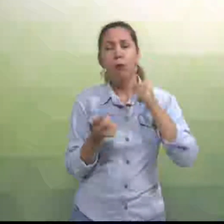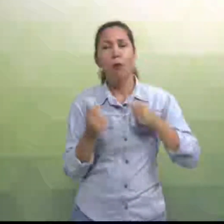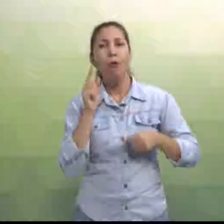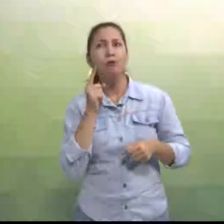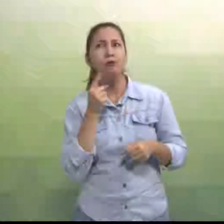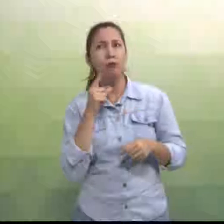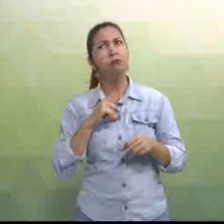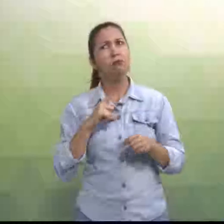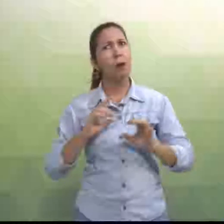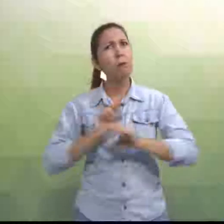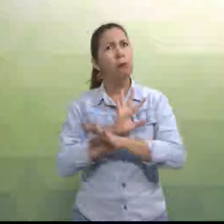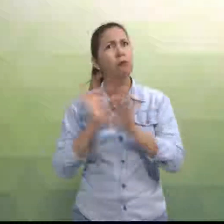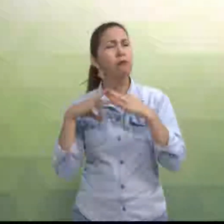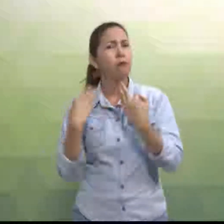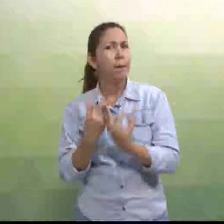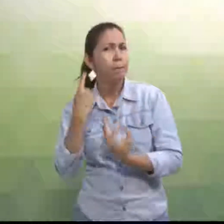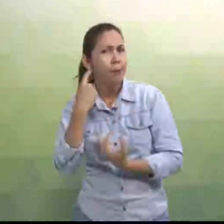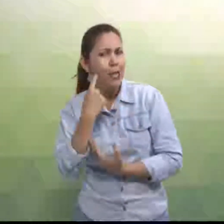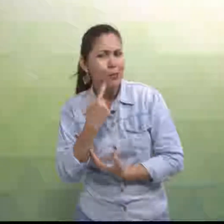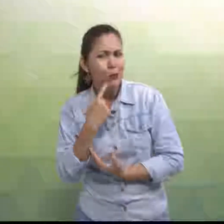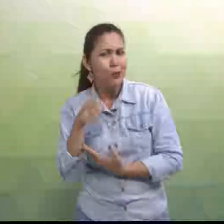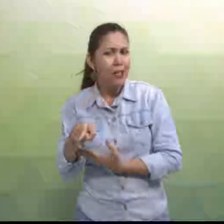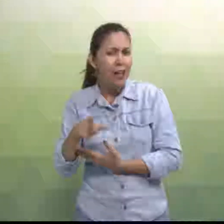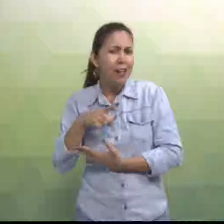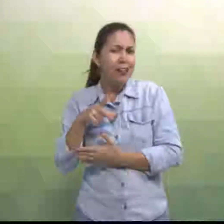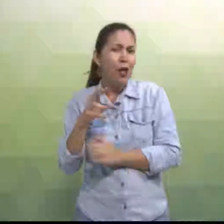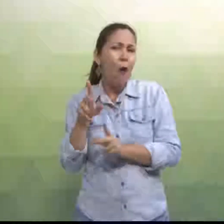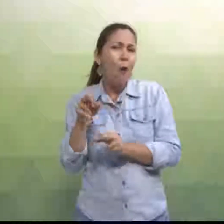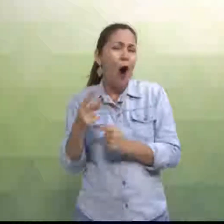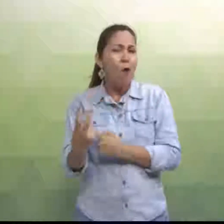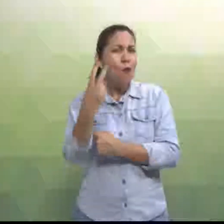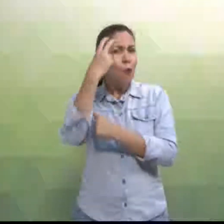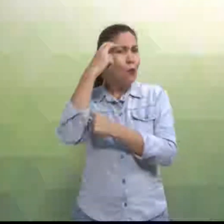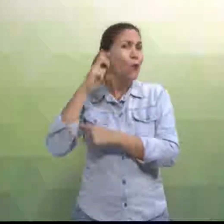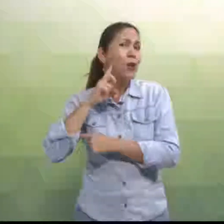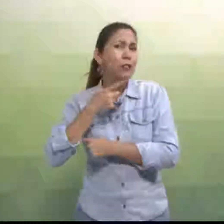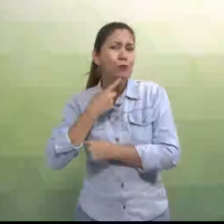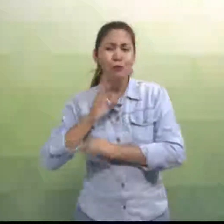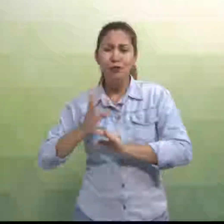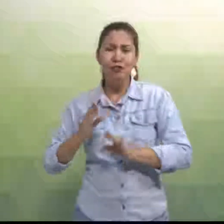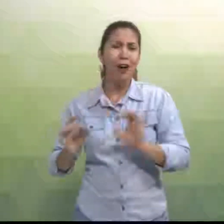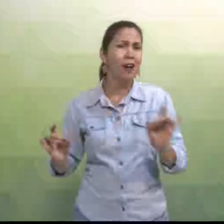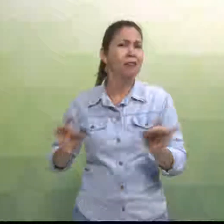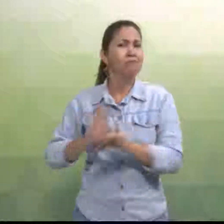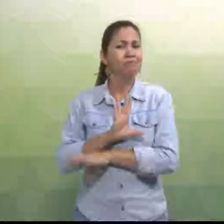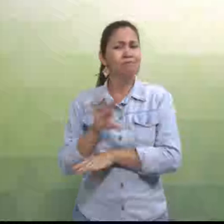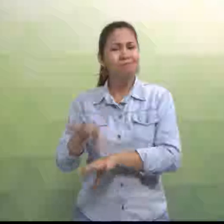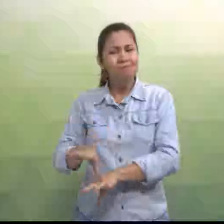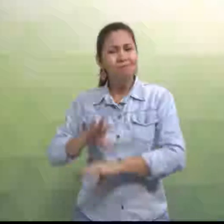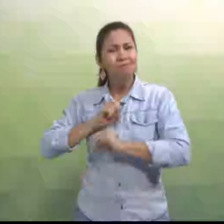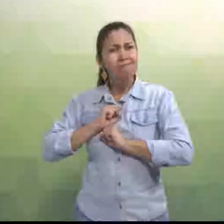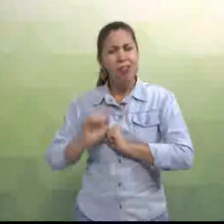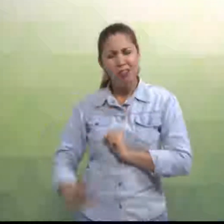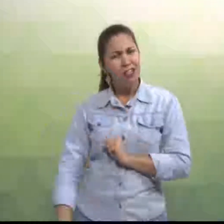Poucos surdos são de família de surdos, que têm uma cultura surda já adquirida desde